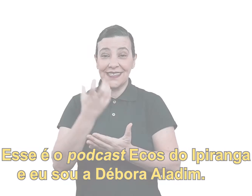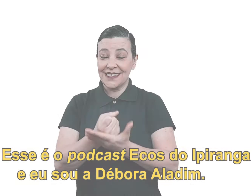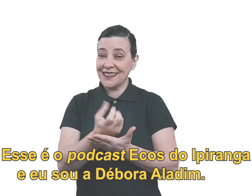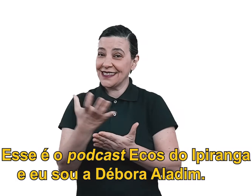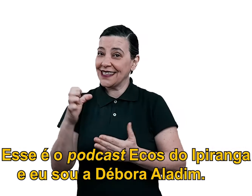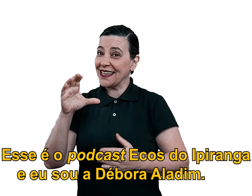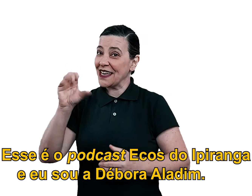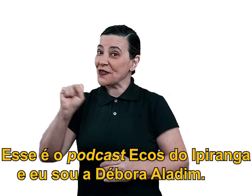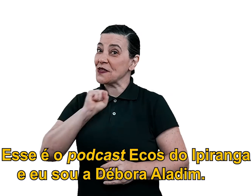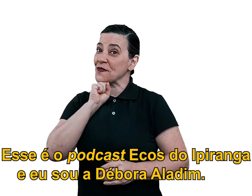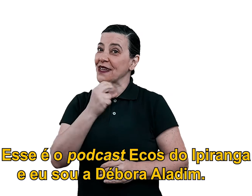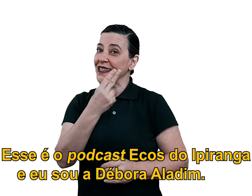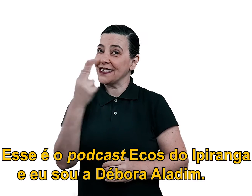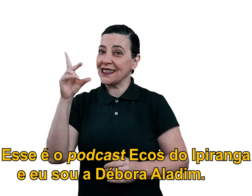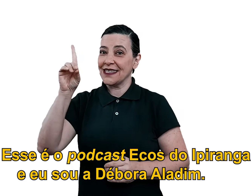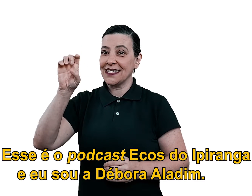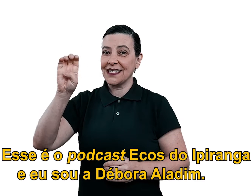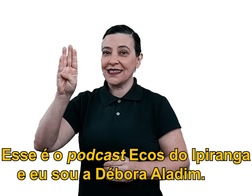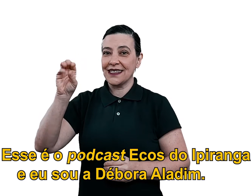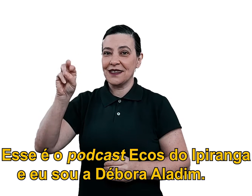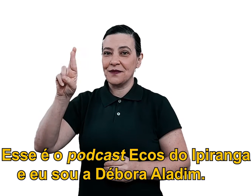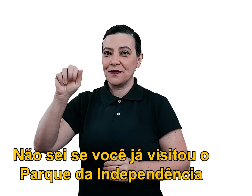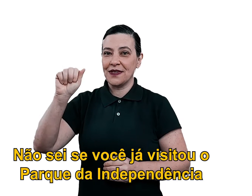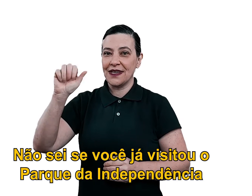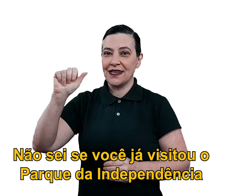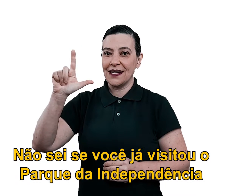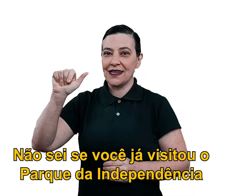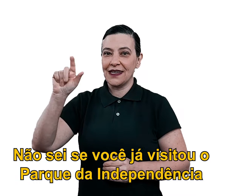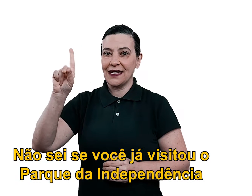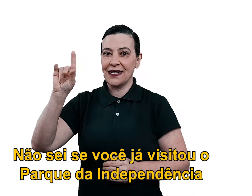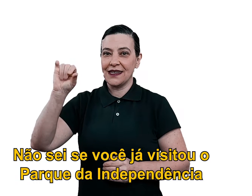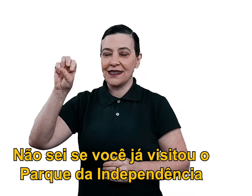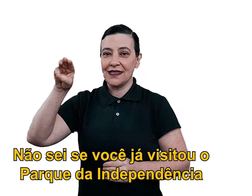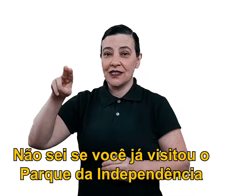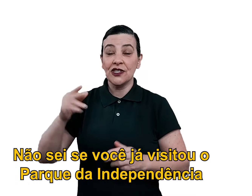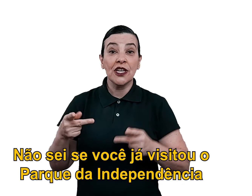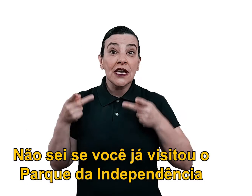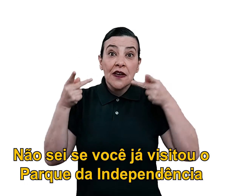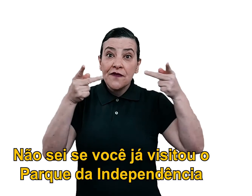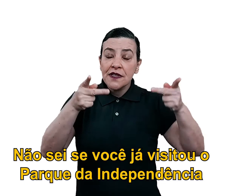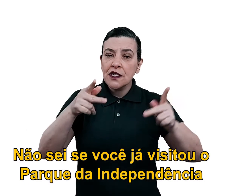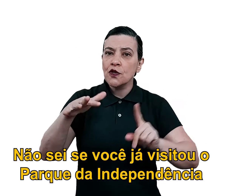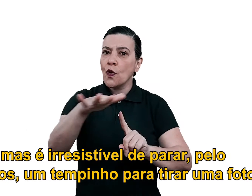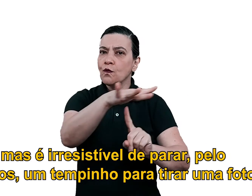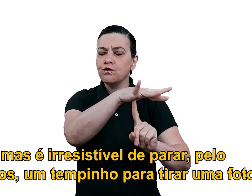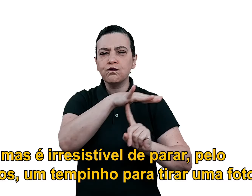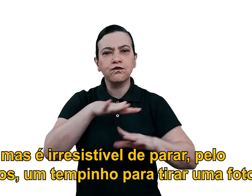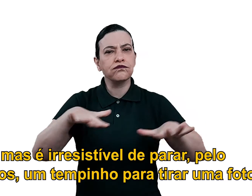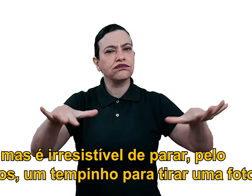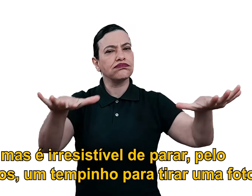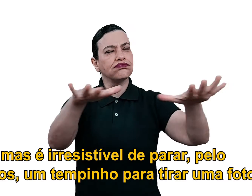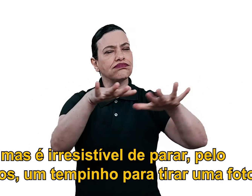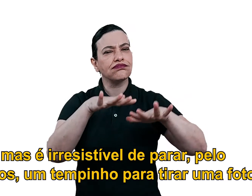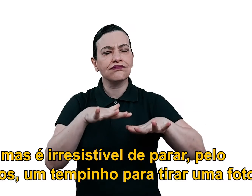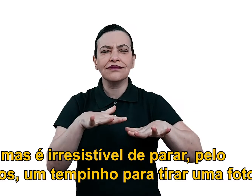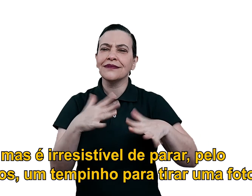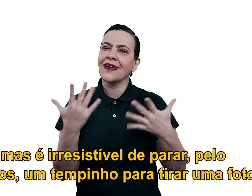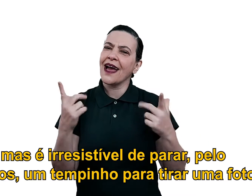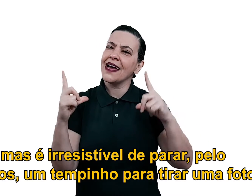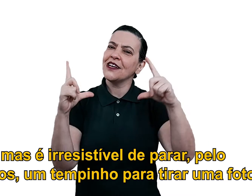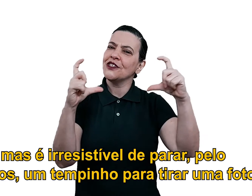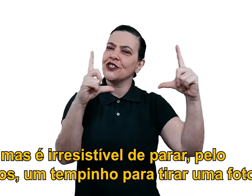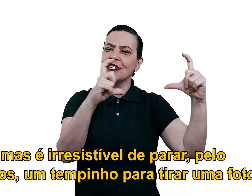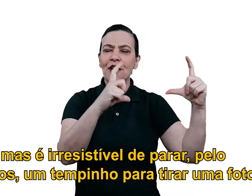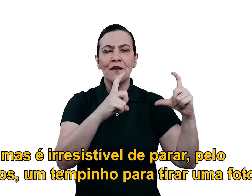Esse é o podcast Ecos do Ipiranga e eu sou a Débora Aladim. Não sei se você já visitou o Parque da Independência, mas é irresistível de parar pelo menos